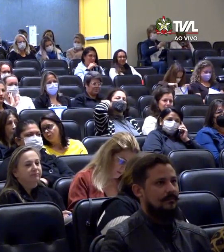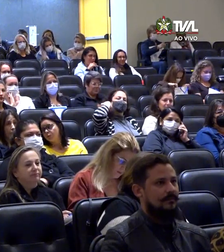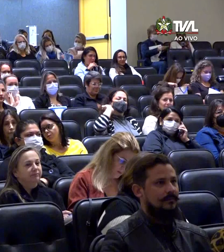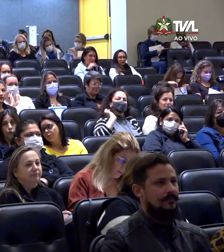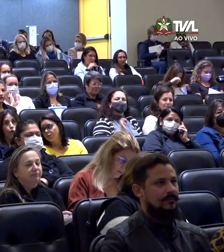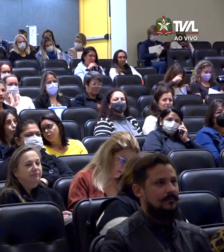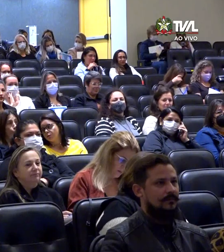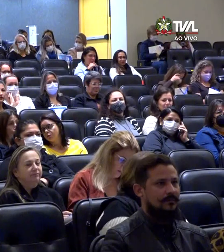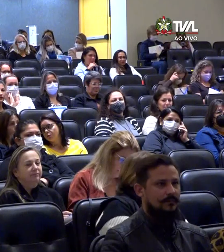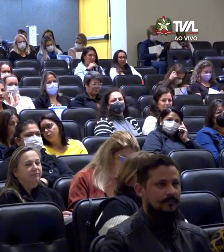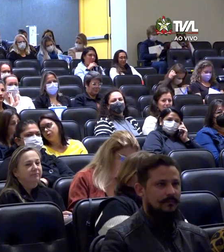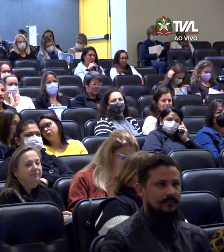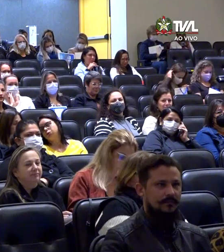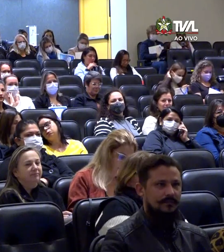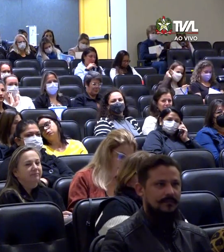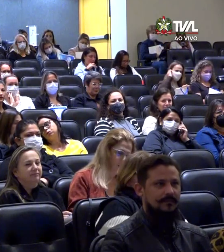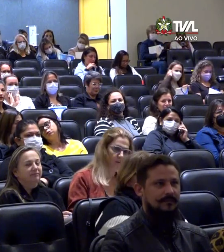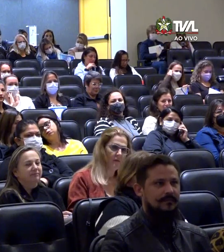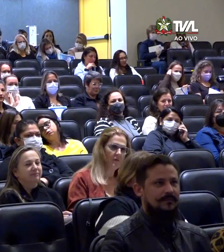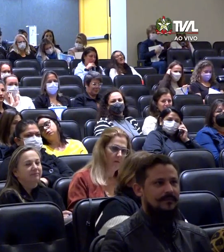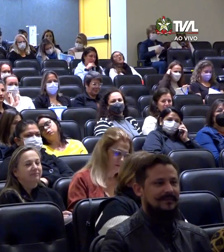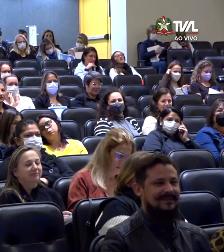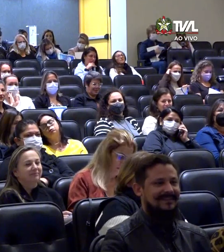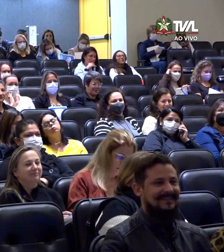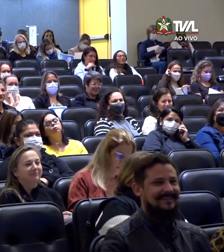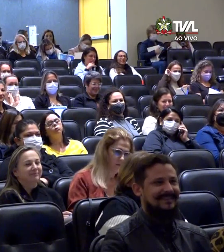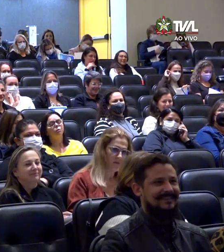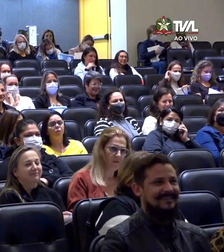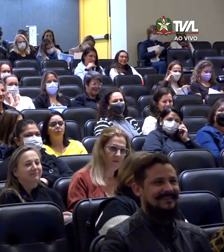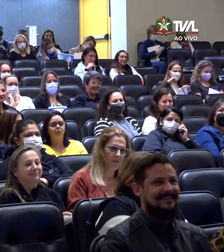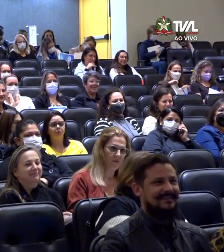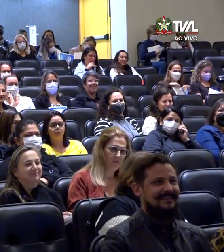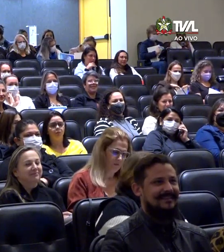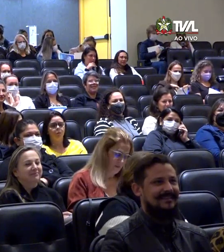o Facebook do seu nunca me dou bem